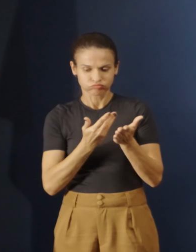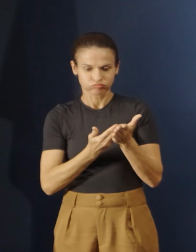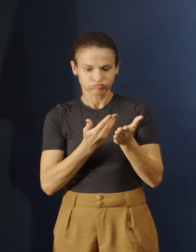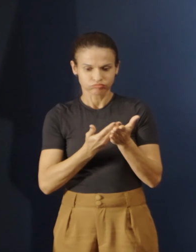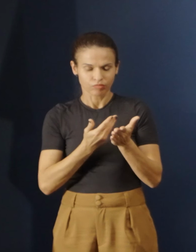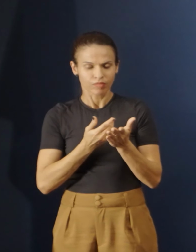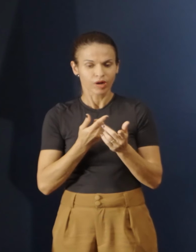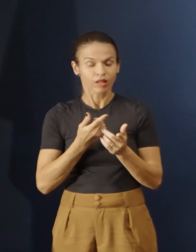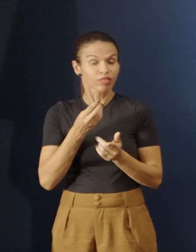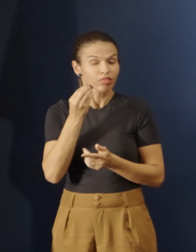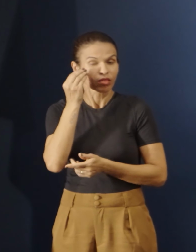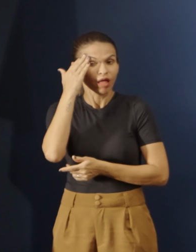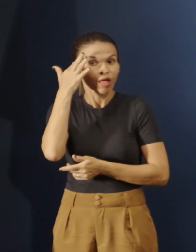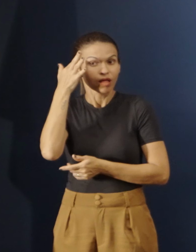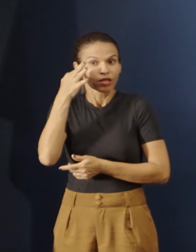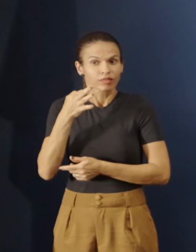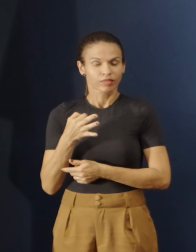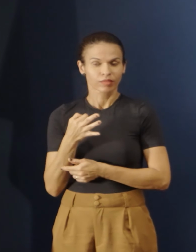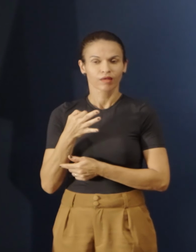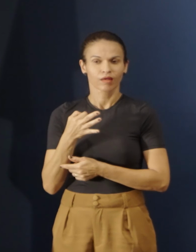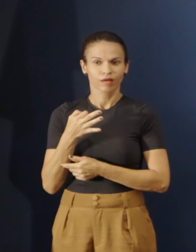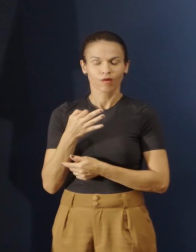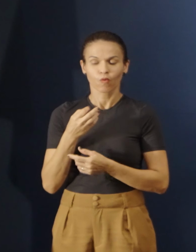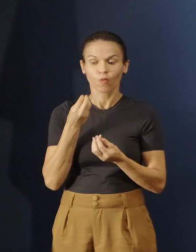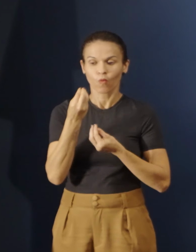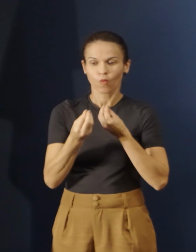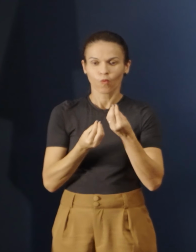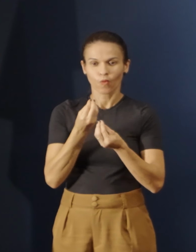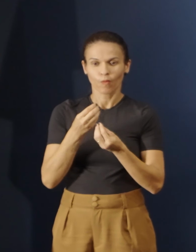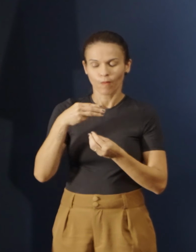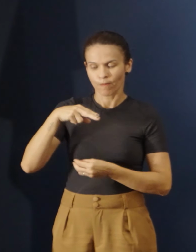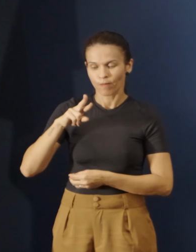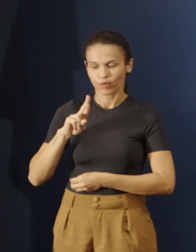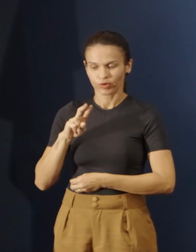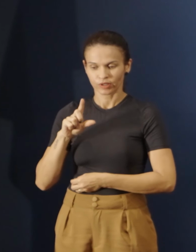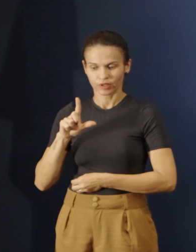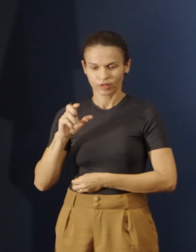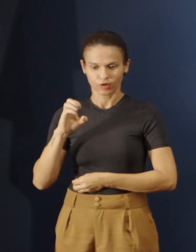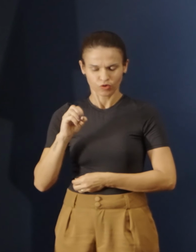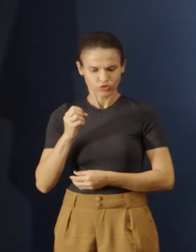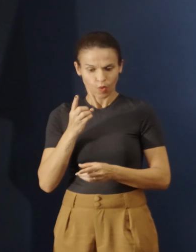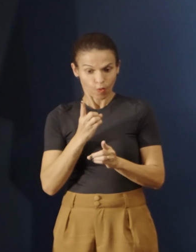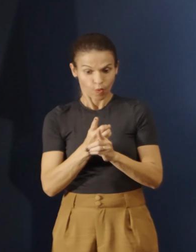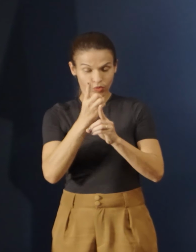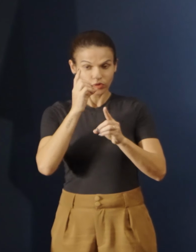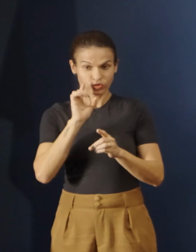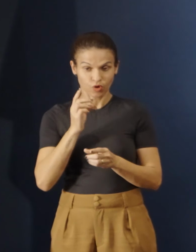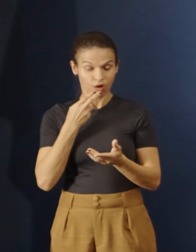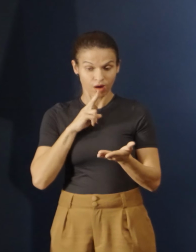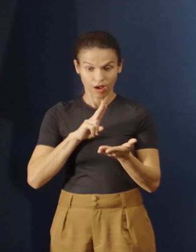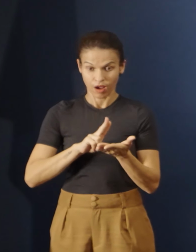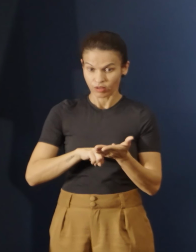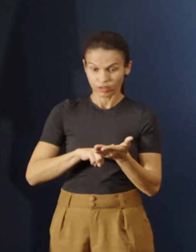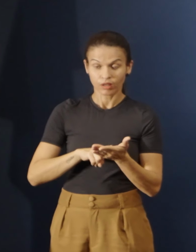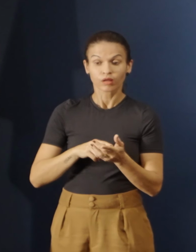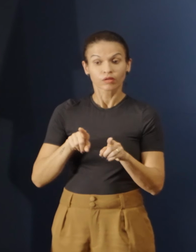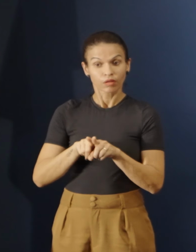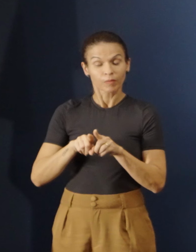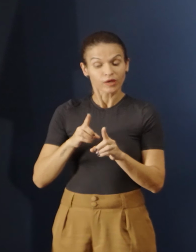para entender, inventariar o que o Murilo Mendes mandava para ele, eu não encontro só cartas do Murilo Mendes para o Alceu. Encontrei